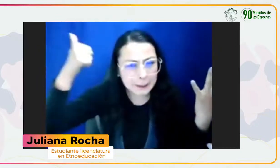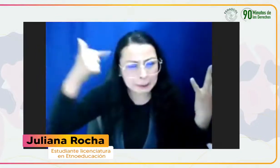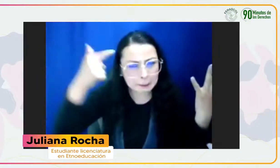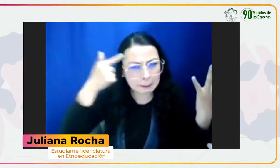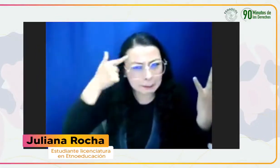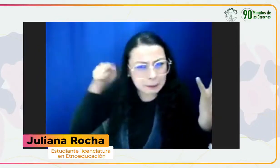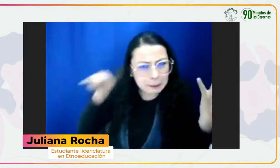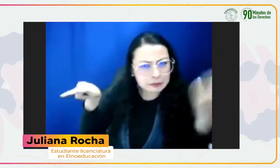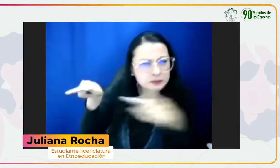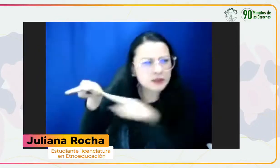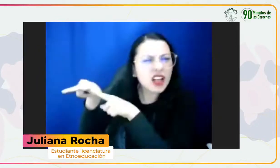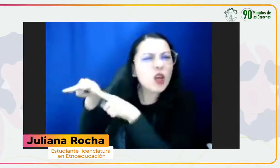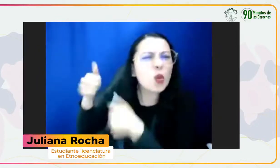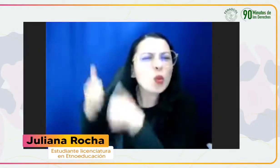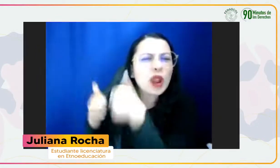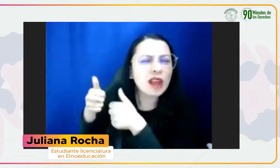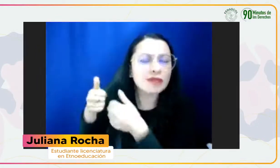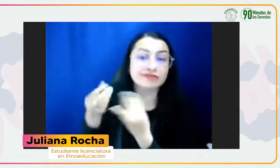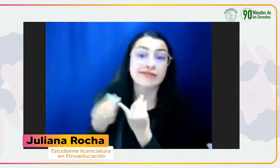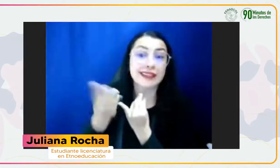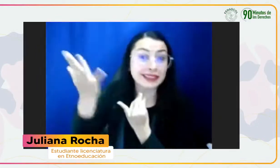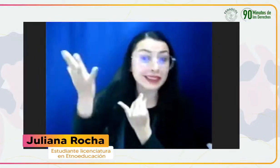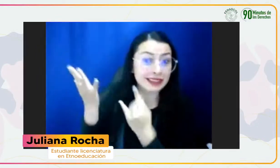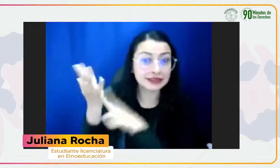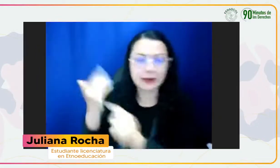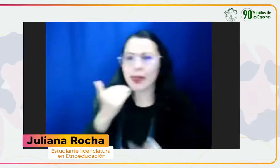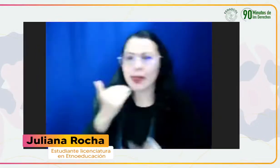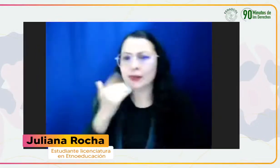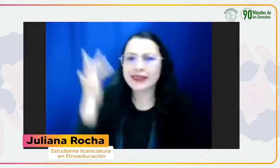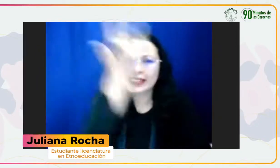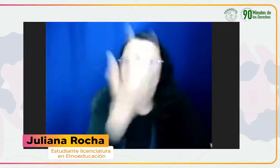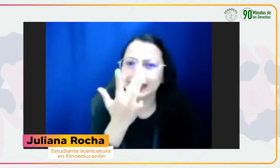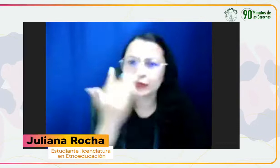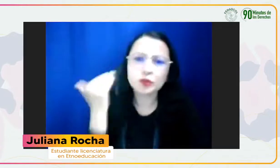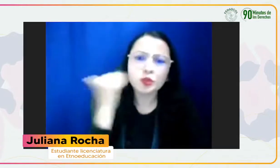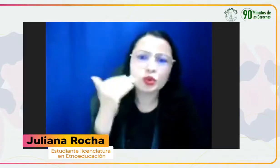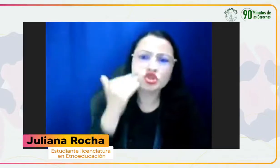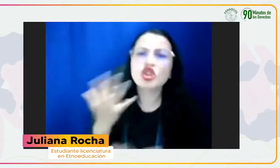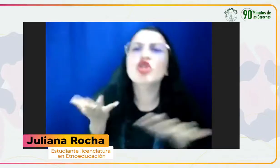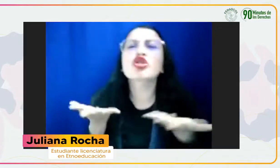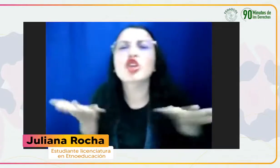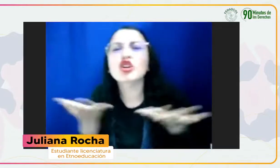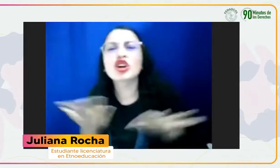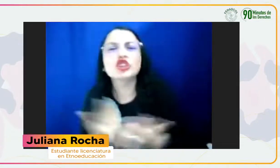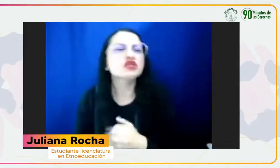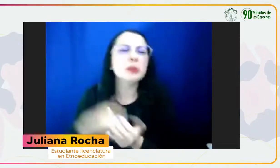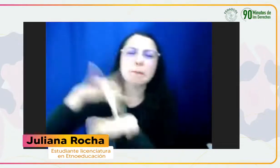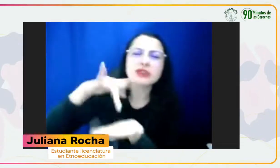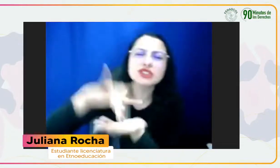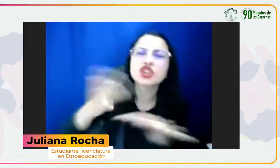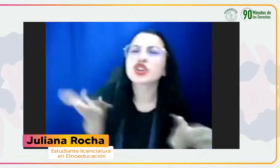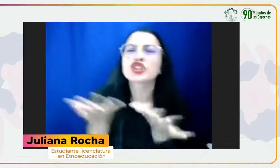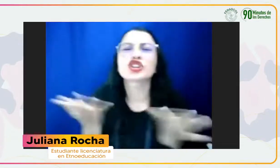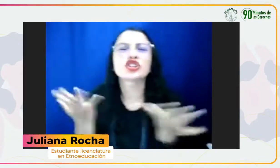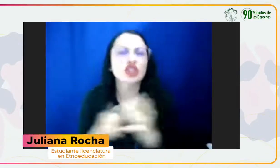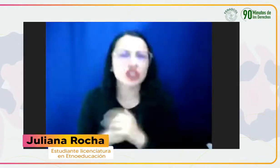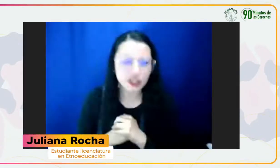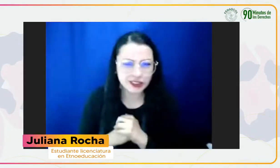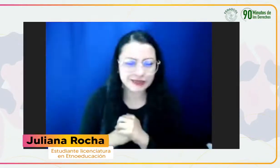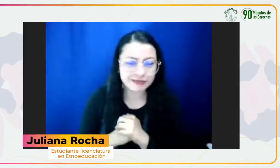diferentes situaciones. Pero recuerdo mucho una vez en la clase de educación, las mujeres afrodescendientes, ¿dónde está